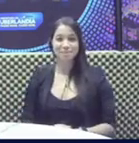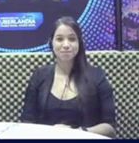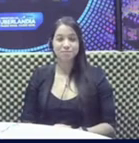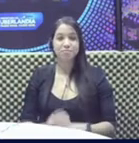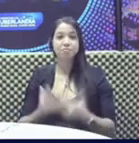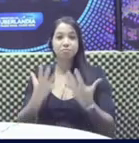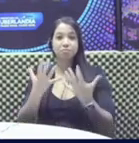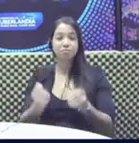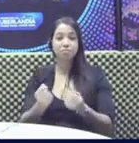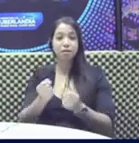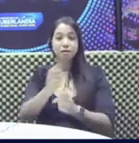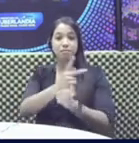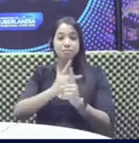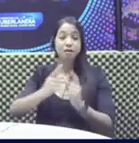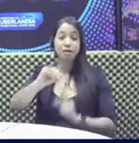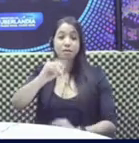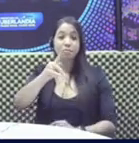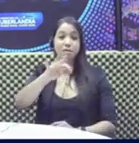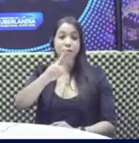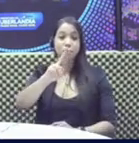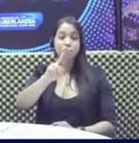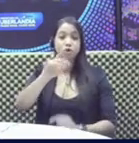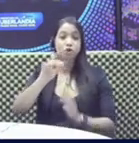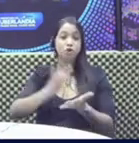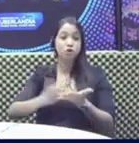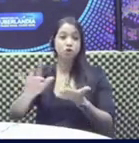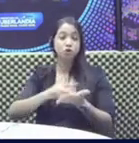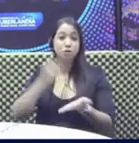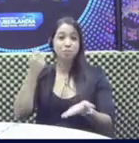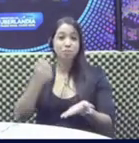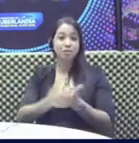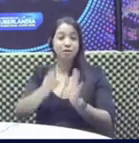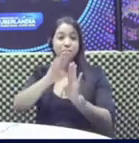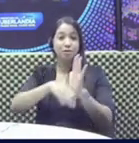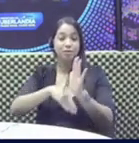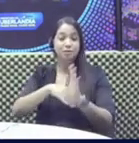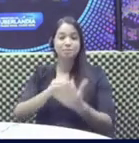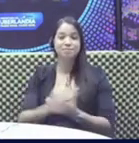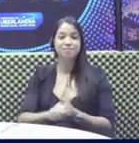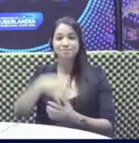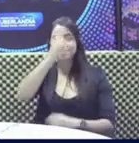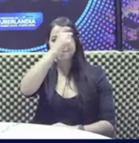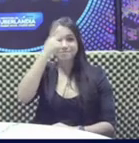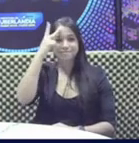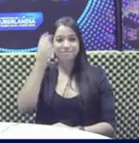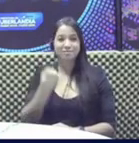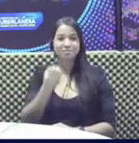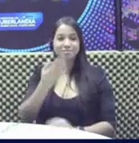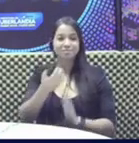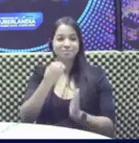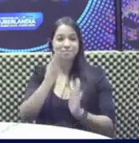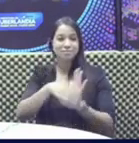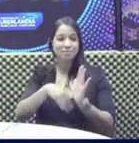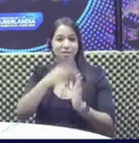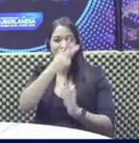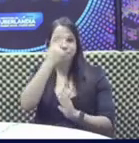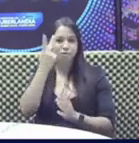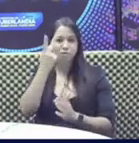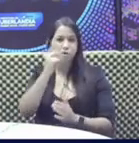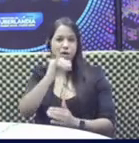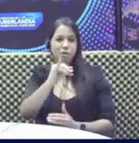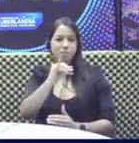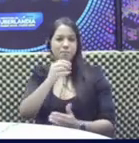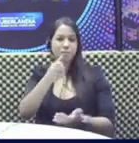Adesão ao IPTU digital garante desconto no pagamento à vista. A Prefeitura concede desconto para quem aderir ao